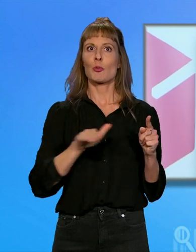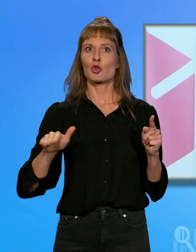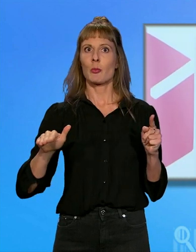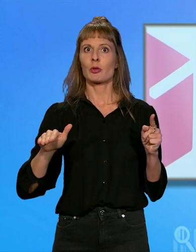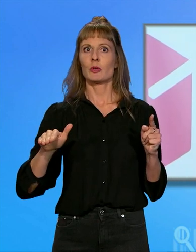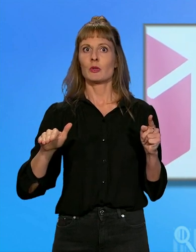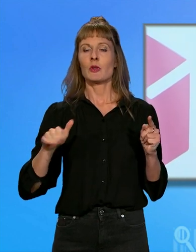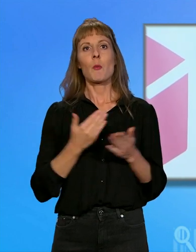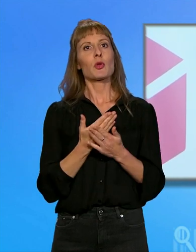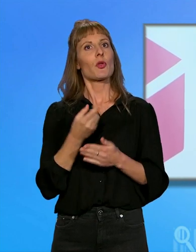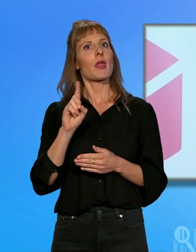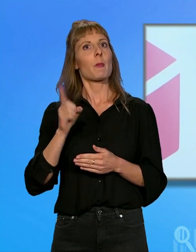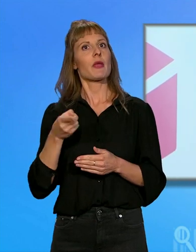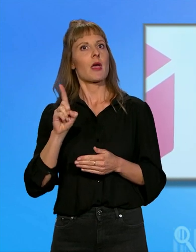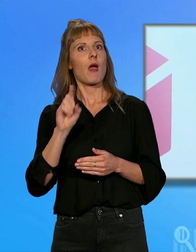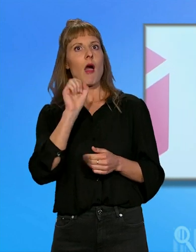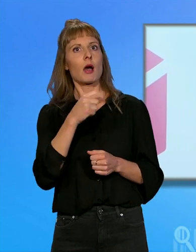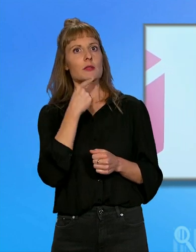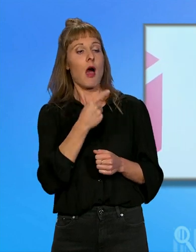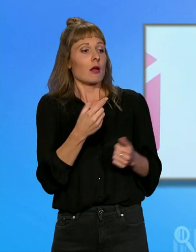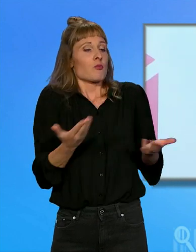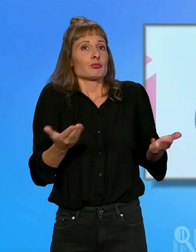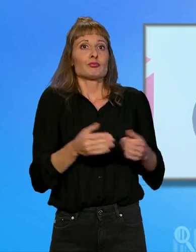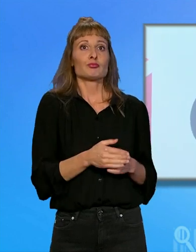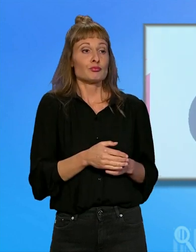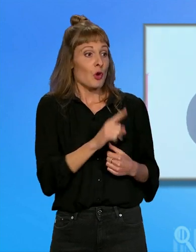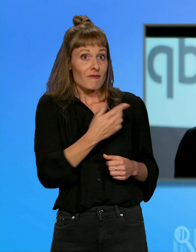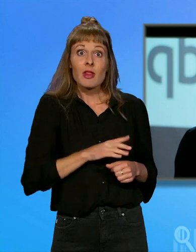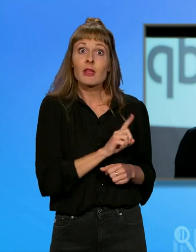heisst dann schnell einmal, wenn es dir nicht passt, finden wir schon einen anderen.